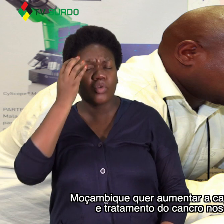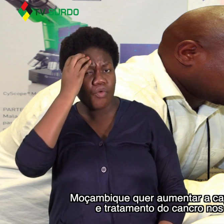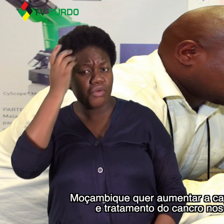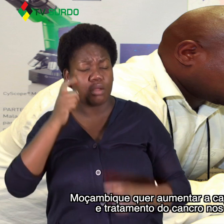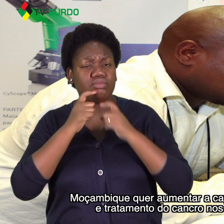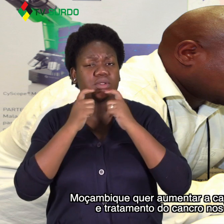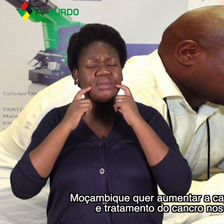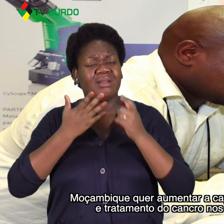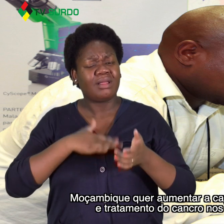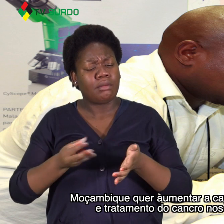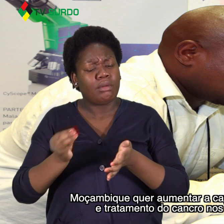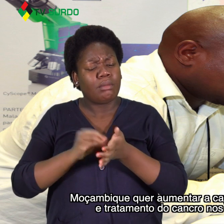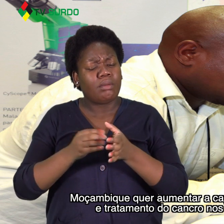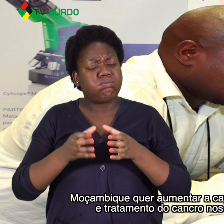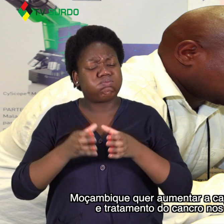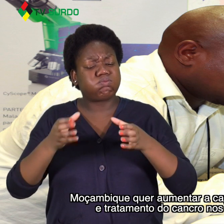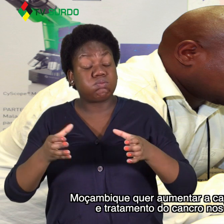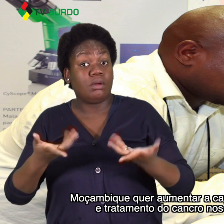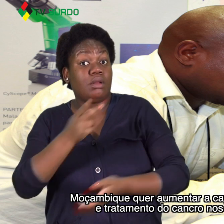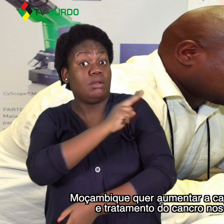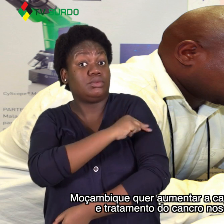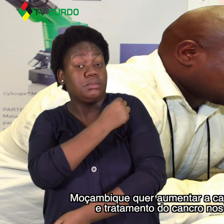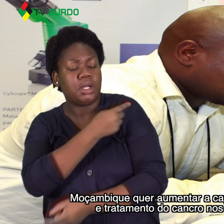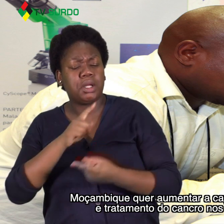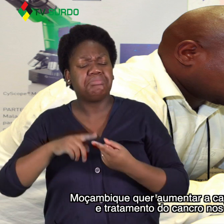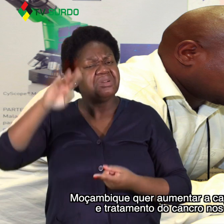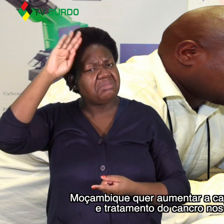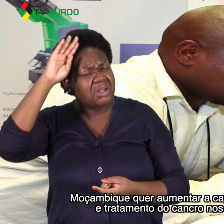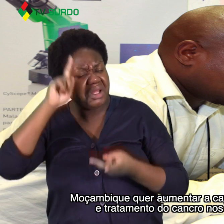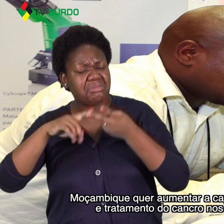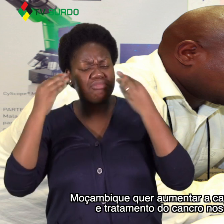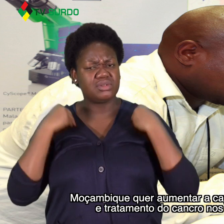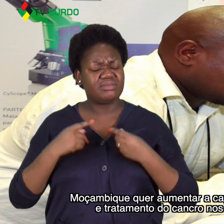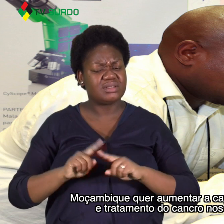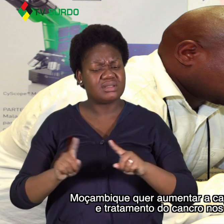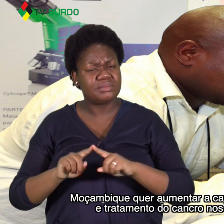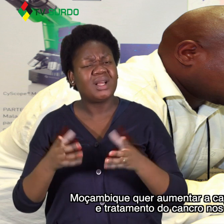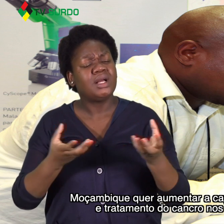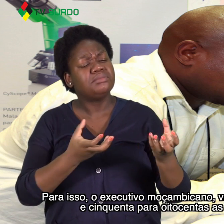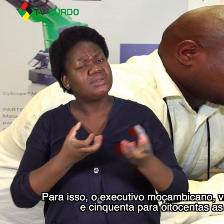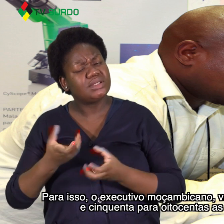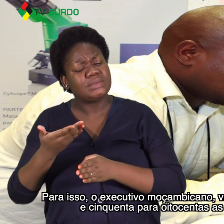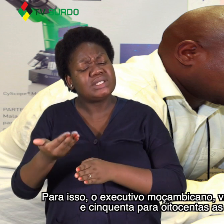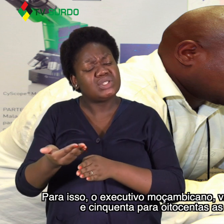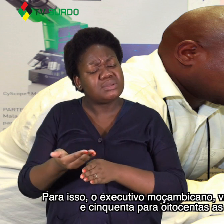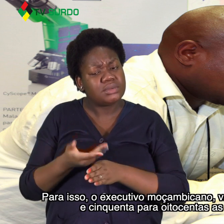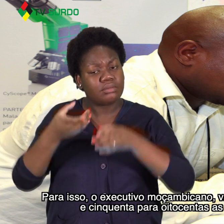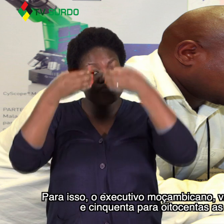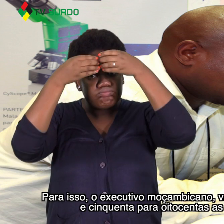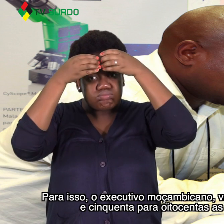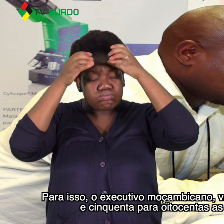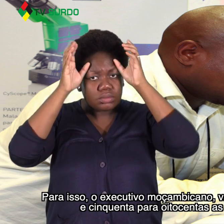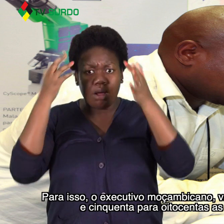Moçambique quer aumentar a capacidade de diagnóstico e tratamento do cancro nos próximos 10 anos. Para isso, o governo